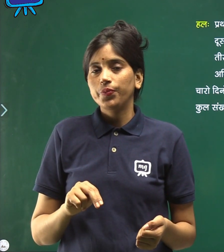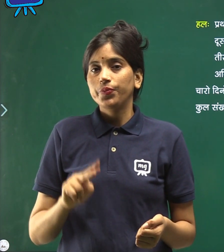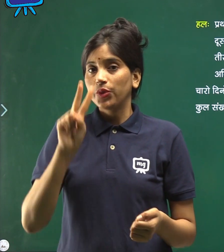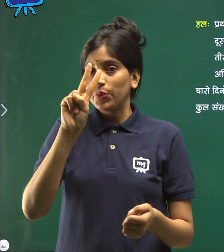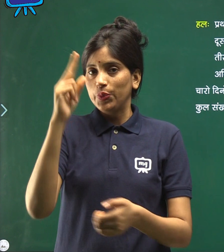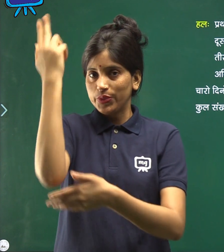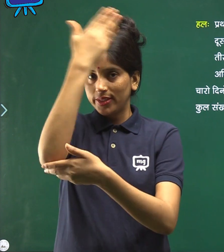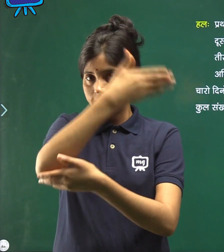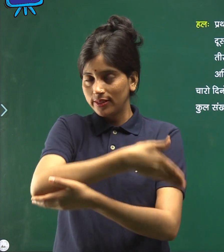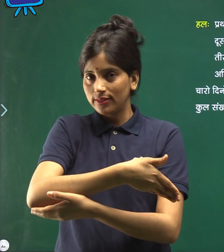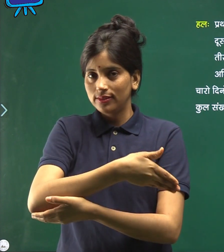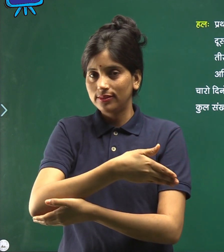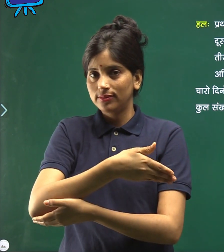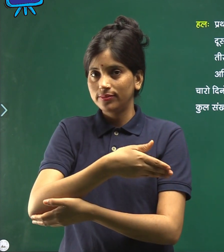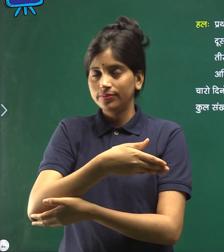दूसरे दिन